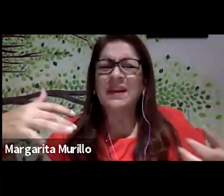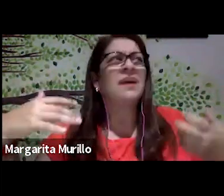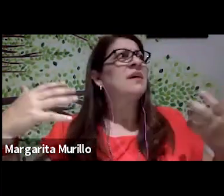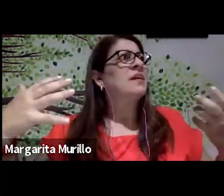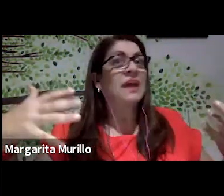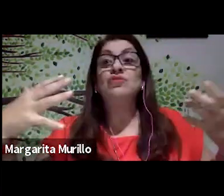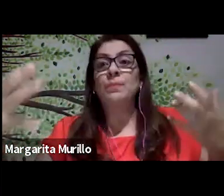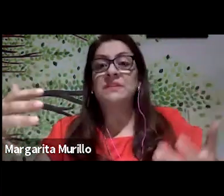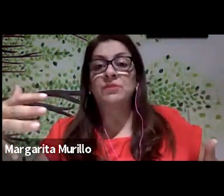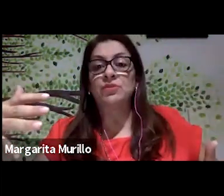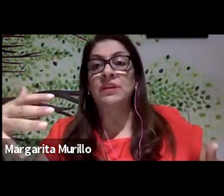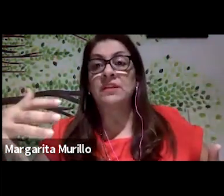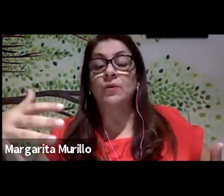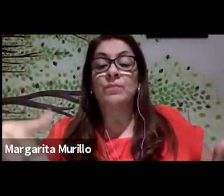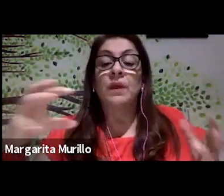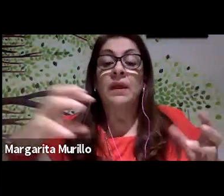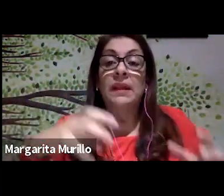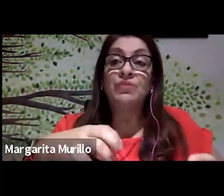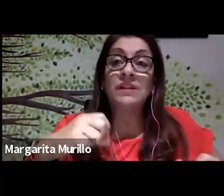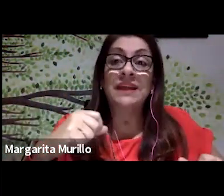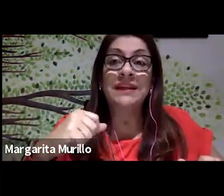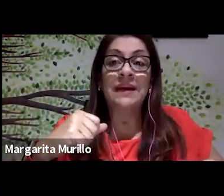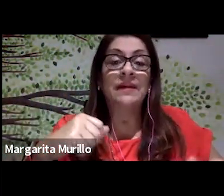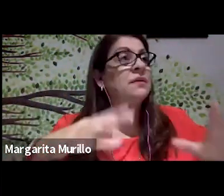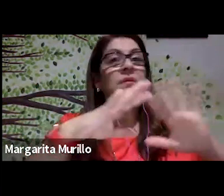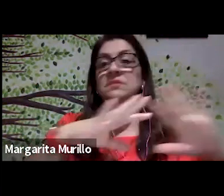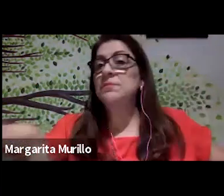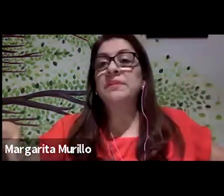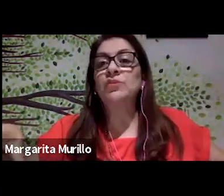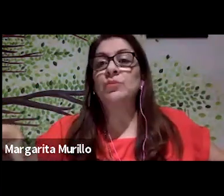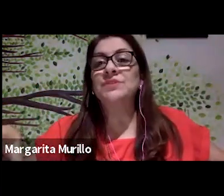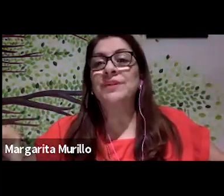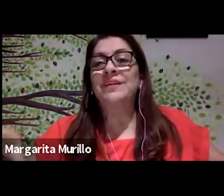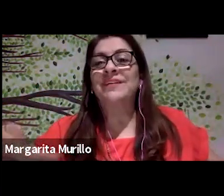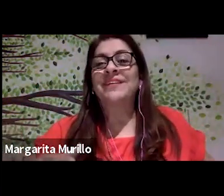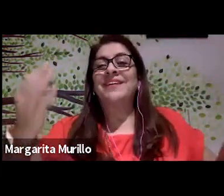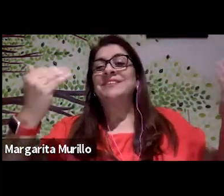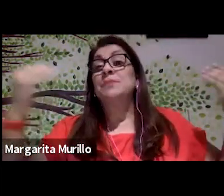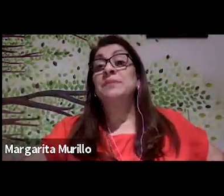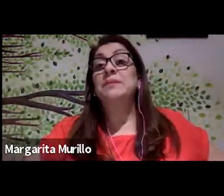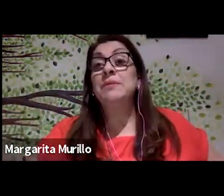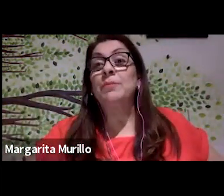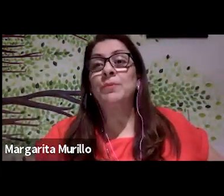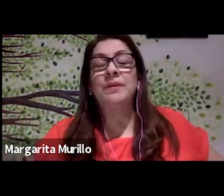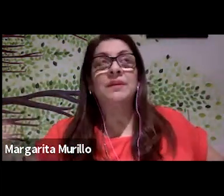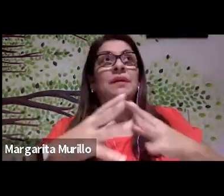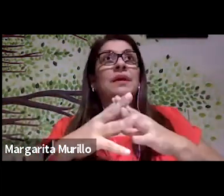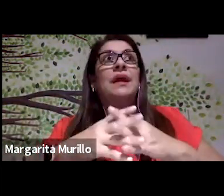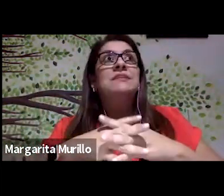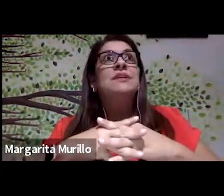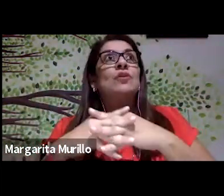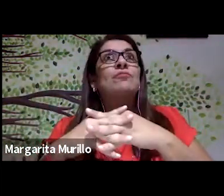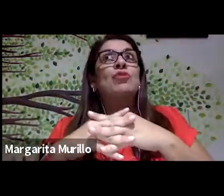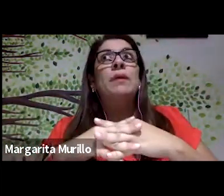Y para qué eso es un pensamiento crítico la persona enajenada Simplemente no cuestiona Simplemente he ido por vivir